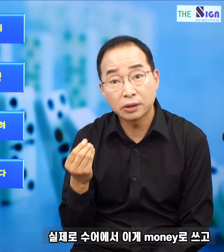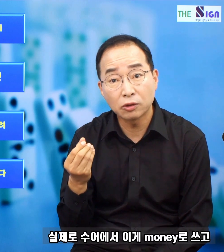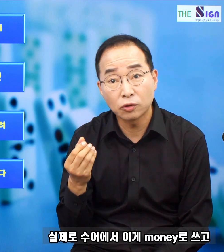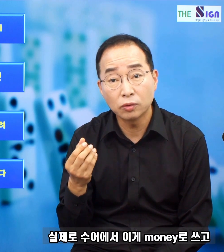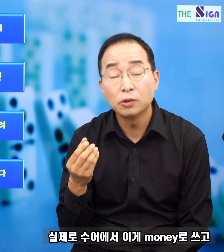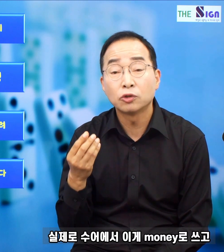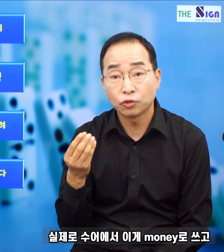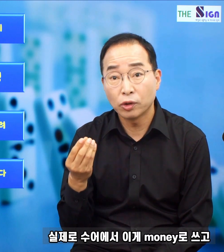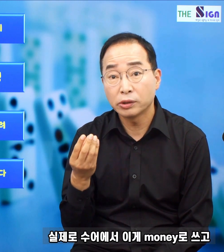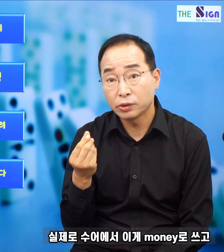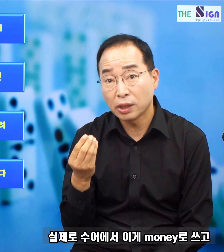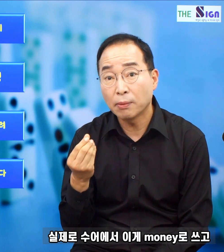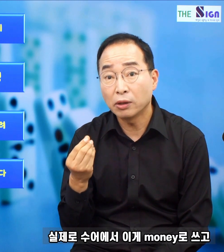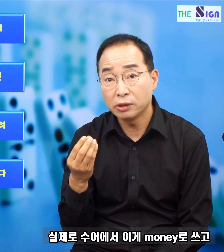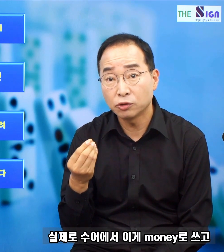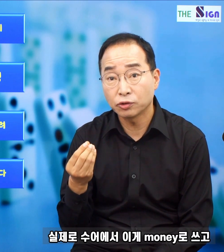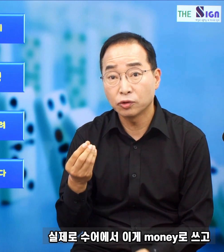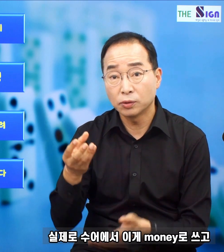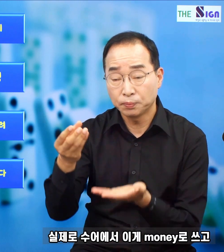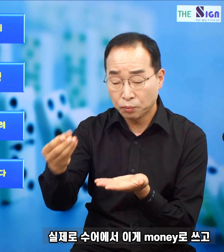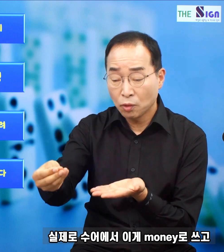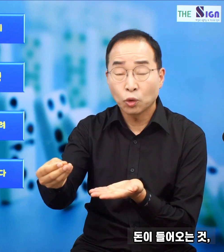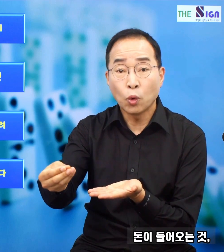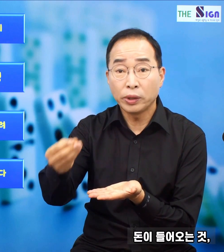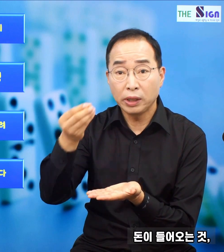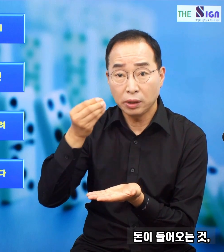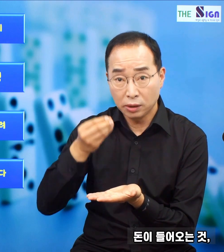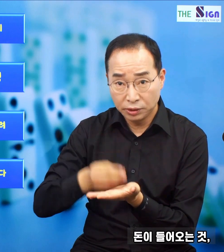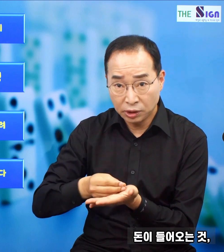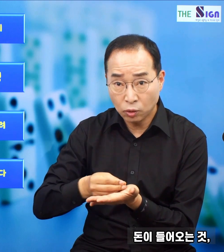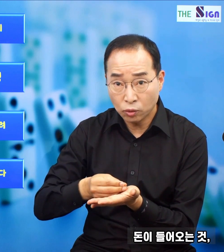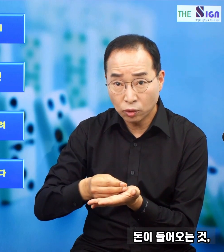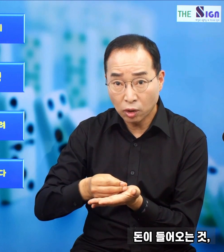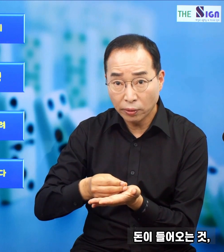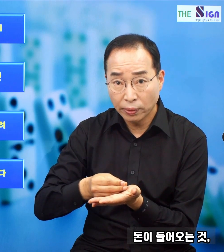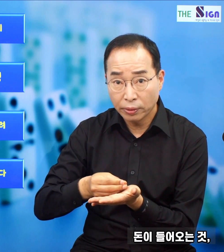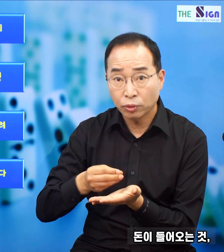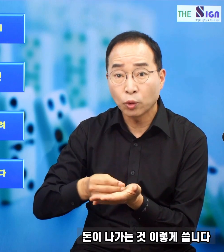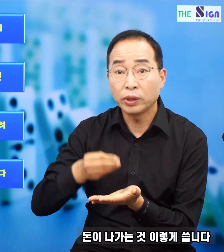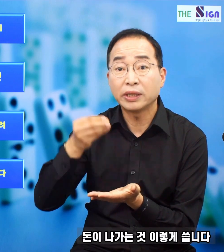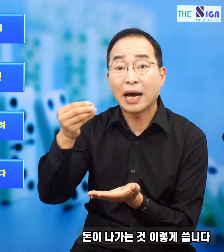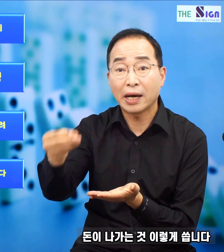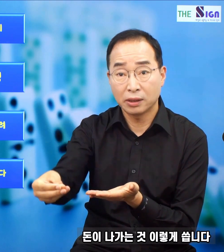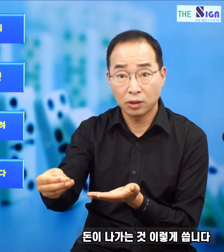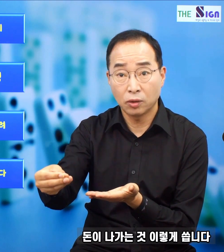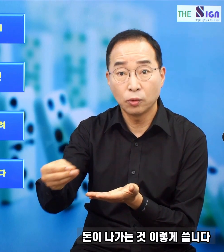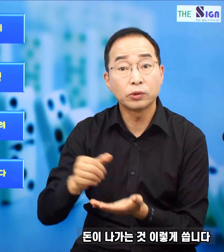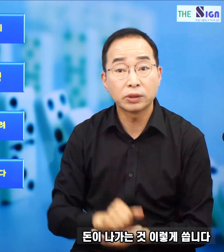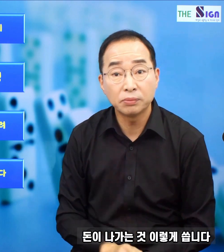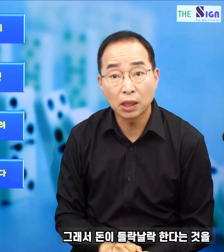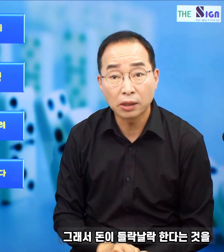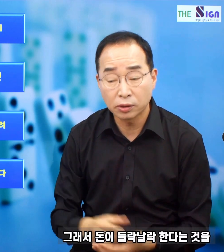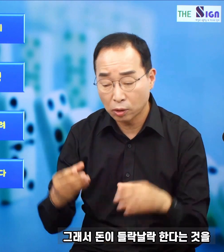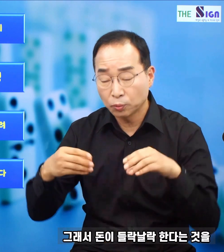실제로 수어에서 이게 머니로 쓰고 돈이 들어오는 것, 돈이 나가는 것 이걸 씁니다. 그래서